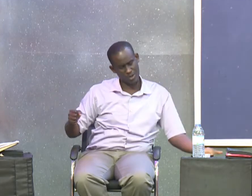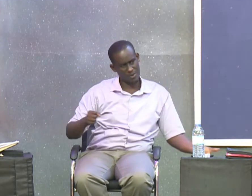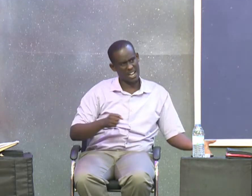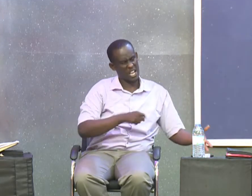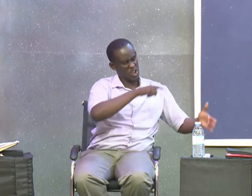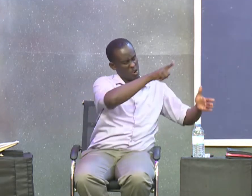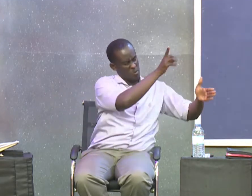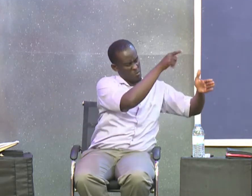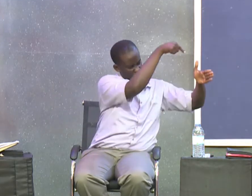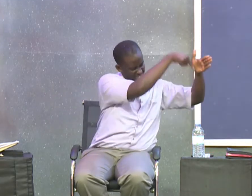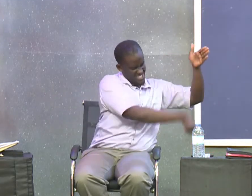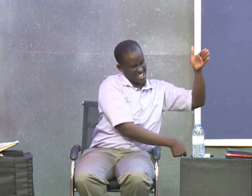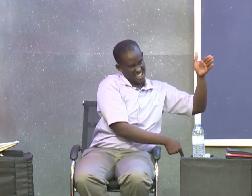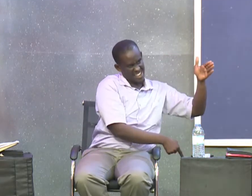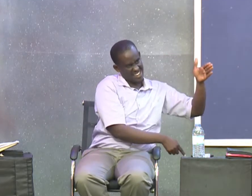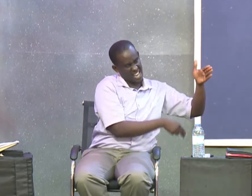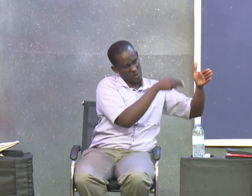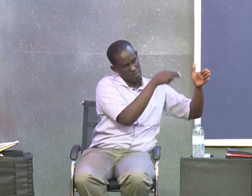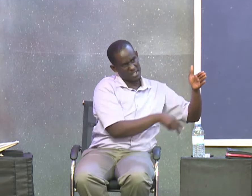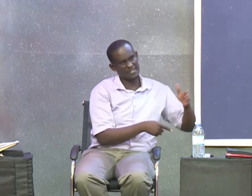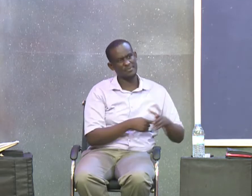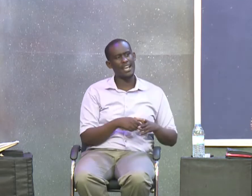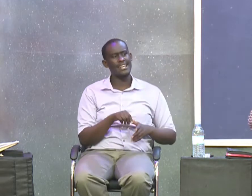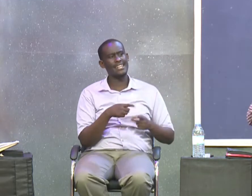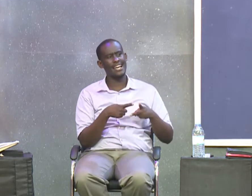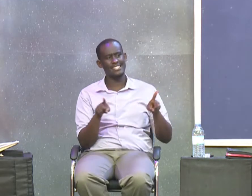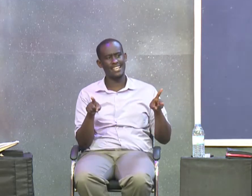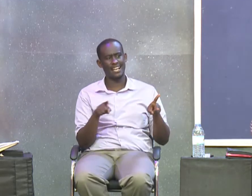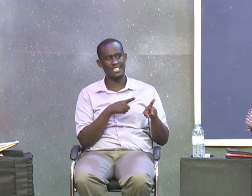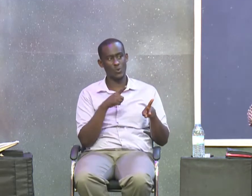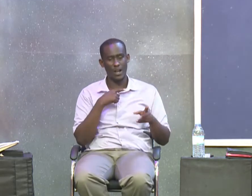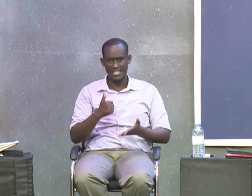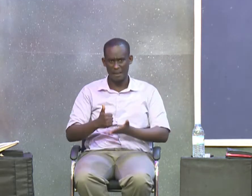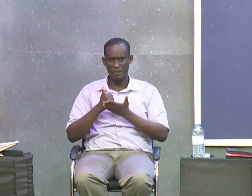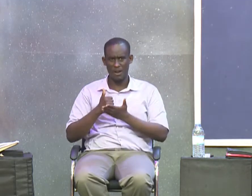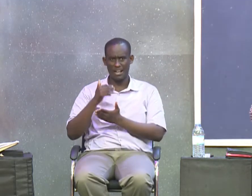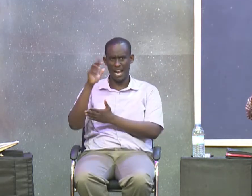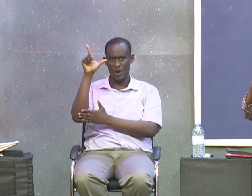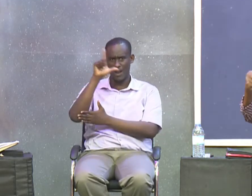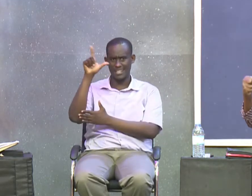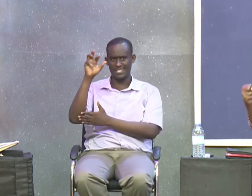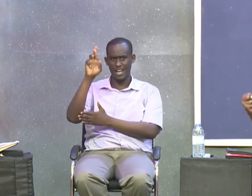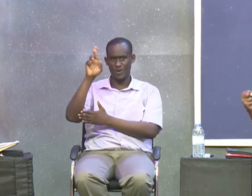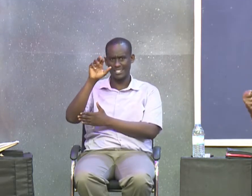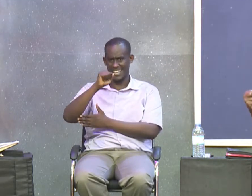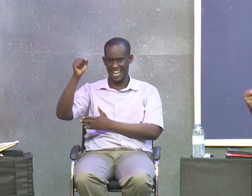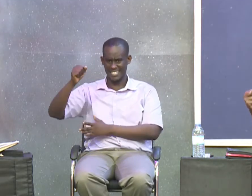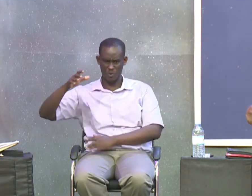mu bunya oyo yagwanga mu bunya naye bwe wayambibwanga omukono ogwa ddyo ne